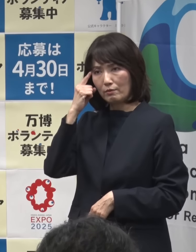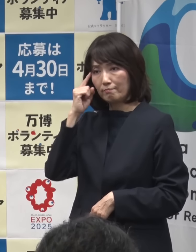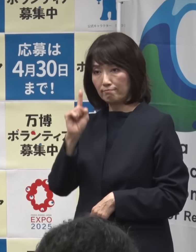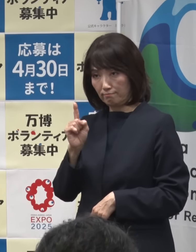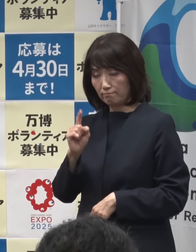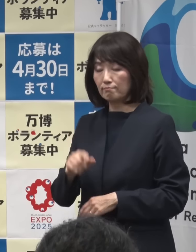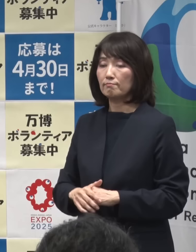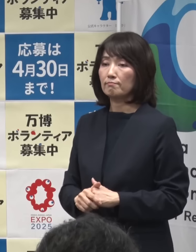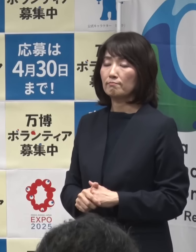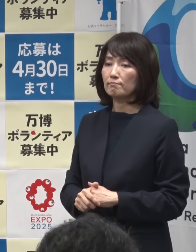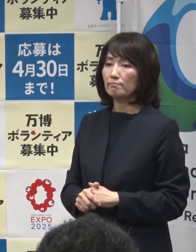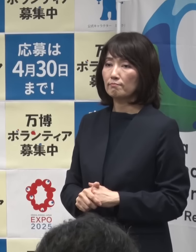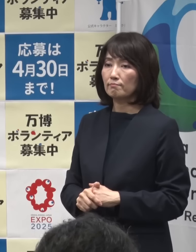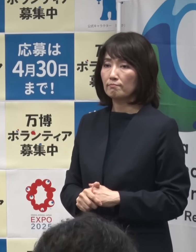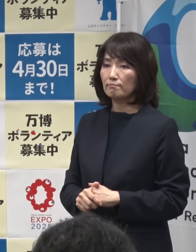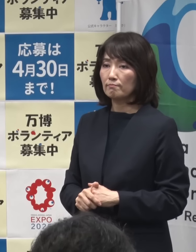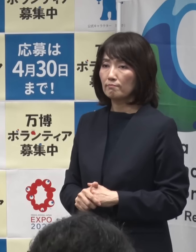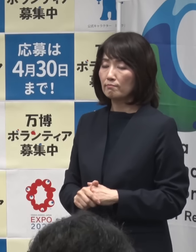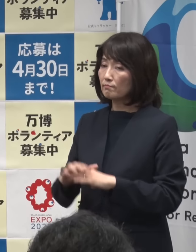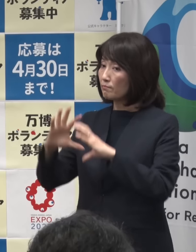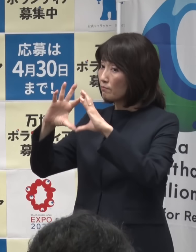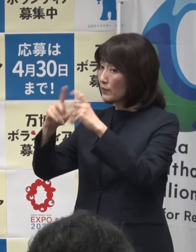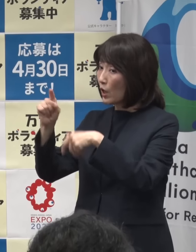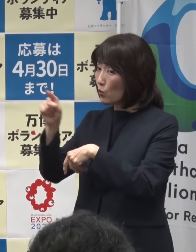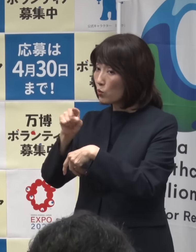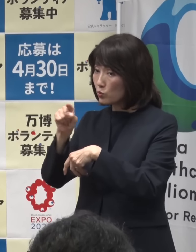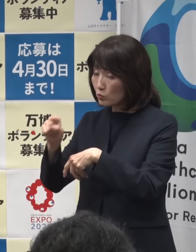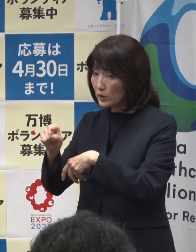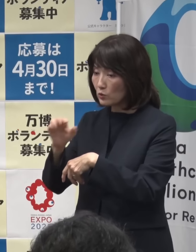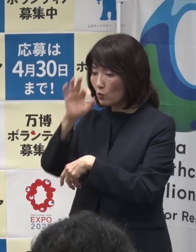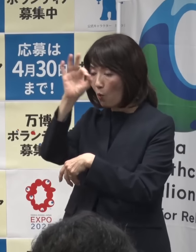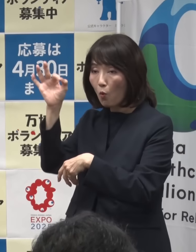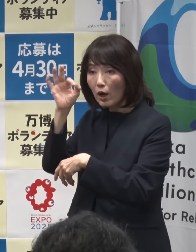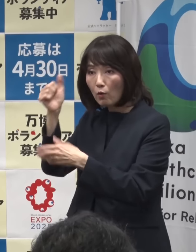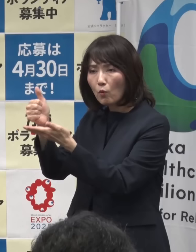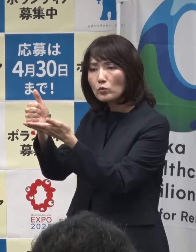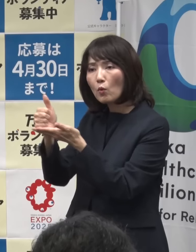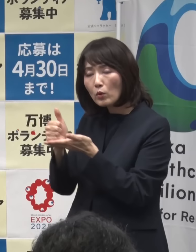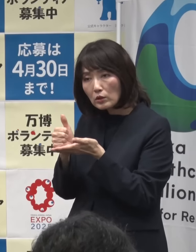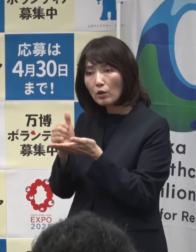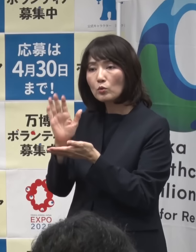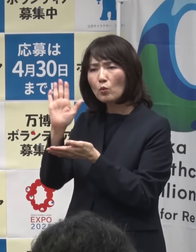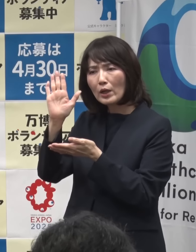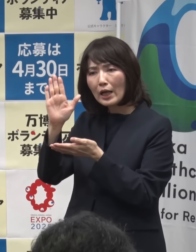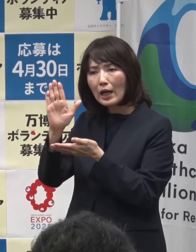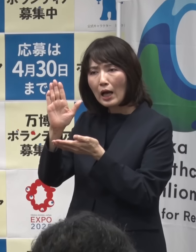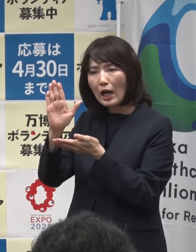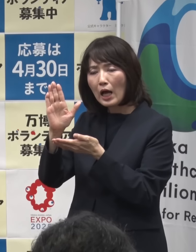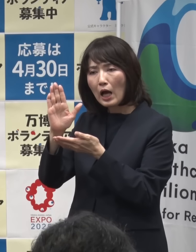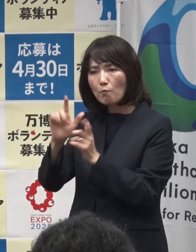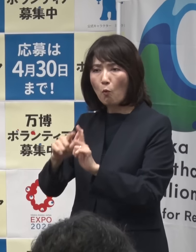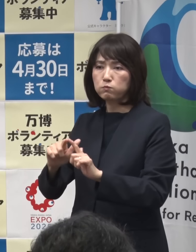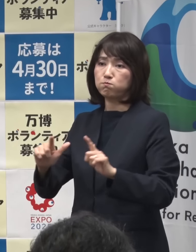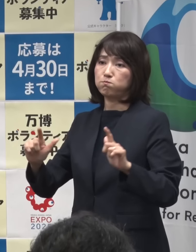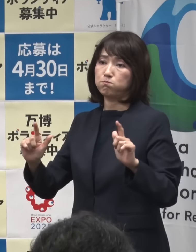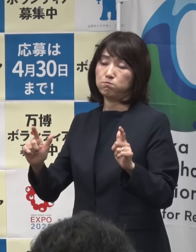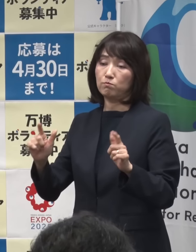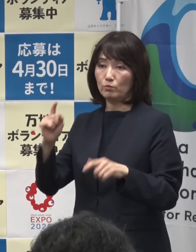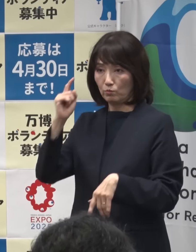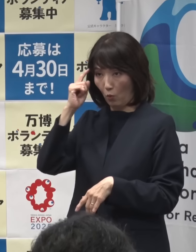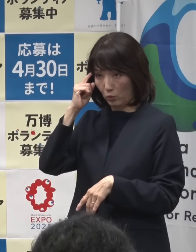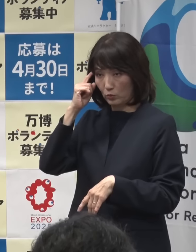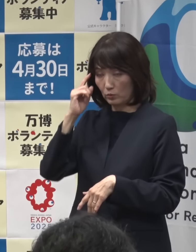たら、おそらく外国人観光客はこれから僕はすごく増えてくると思うんです